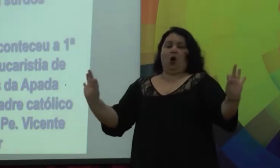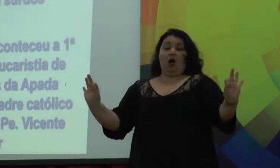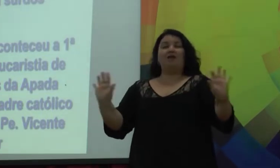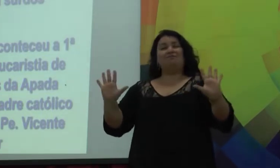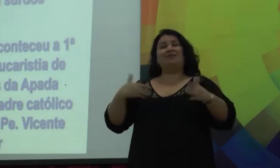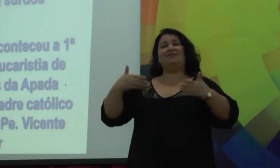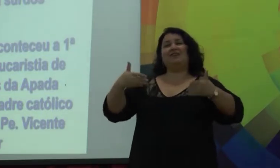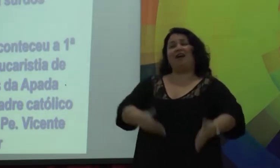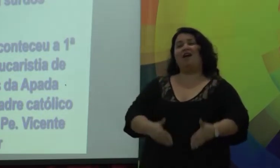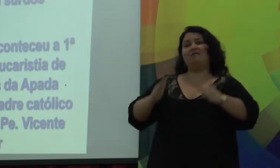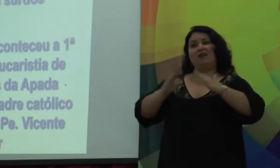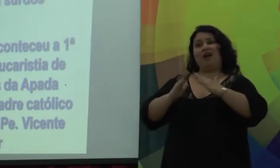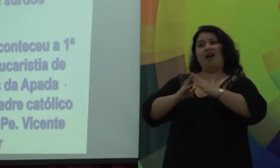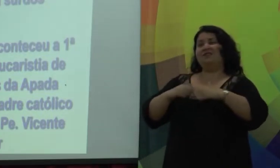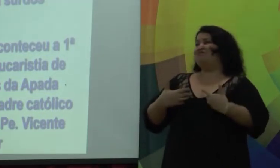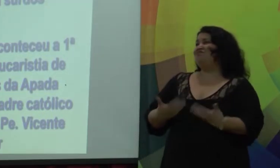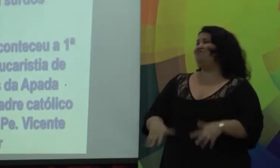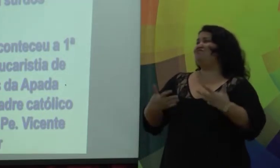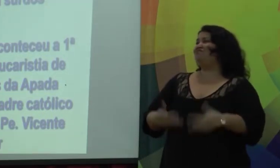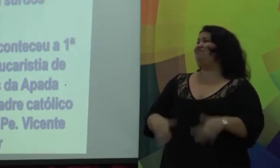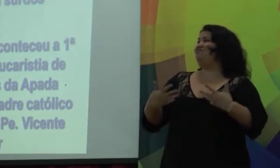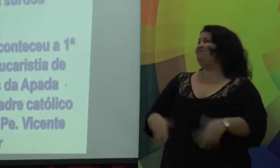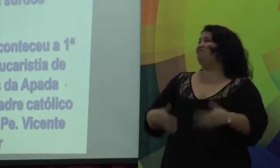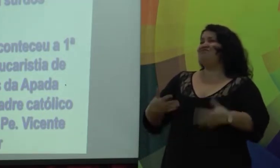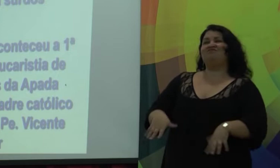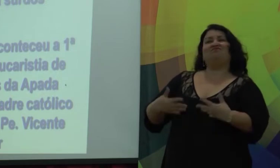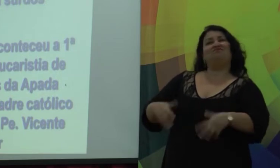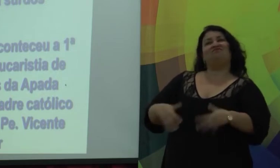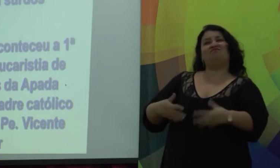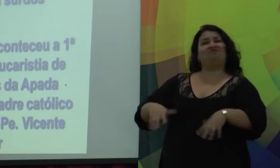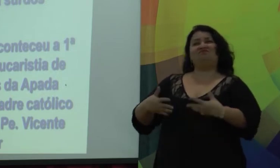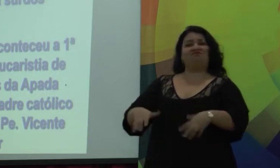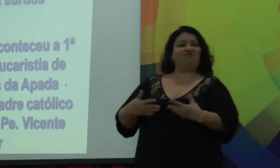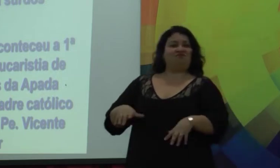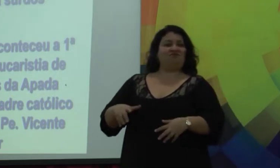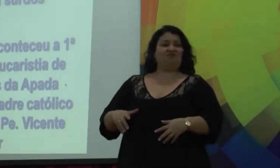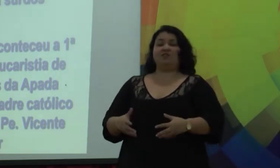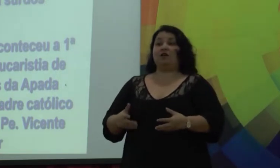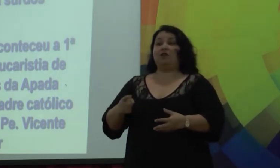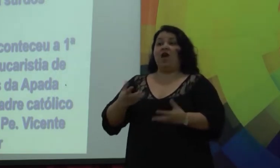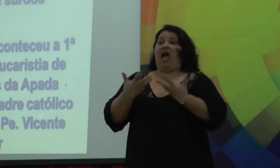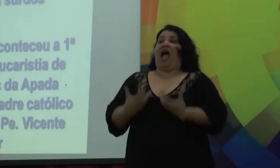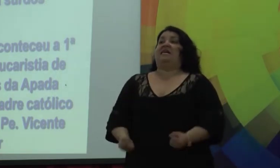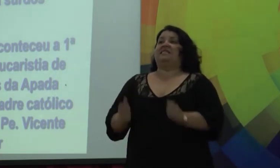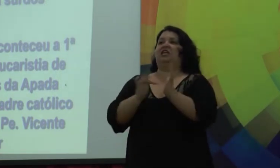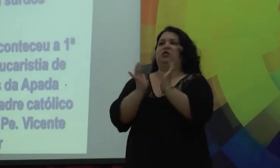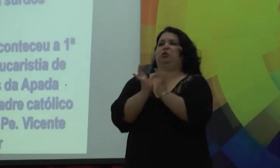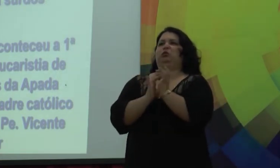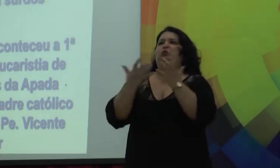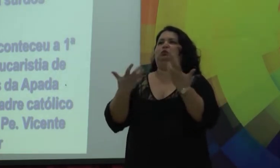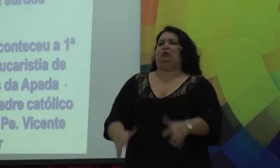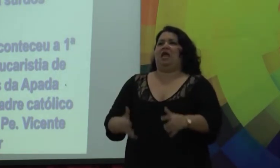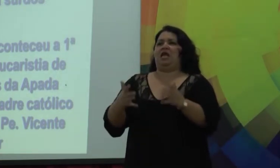chegava em casa dizendo que ele não queria. Porque ele falava que não queria aceitar de mim. Queria aceitar de